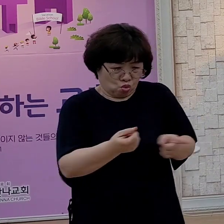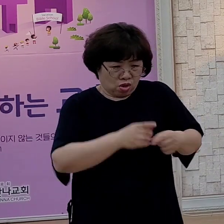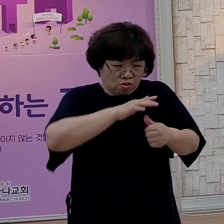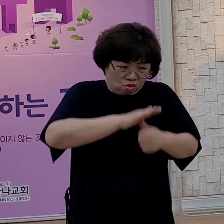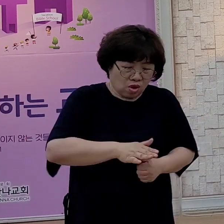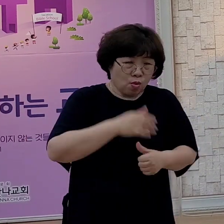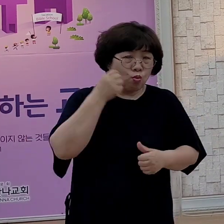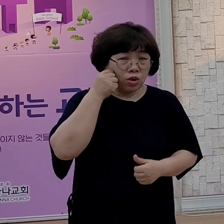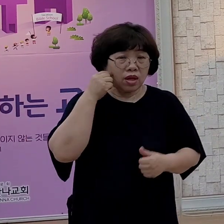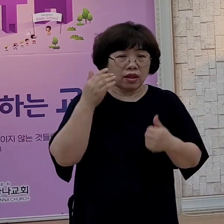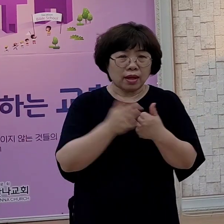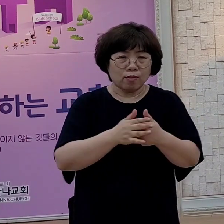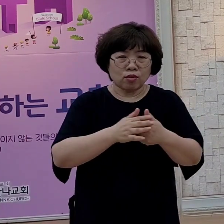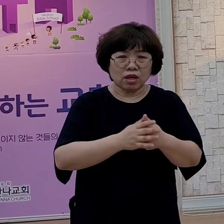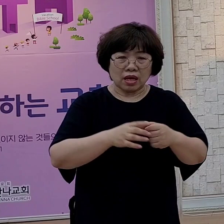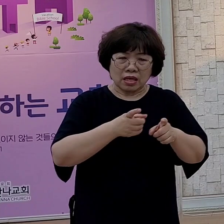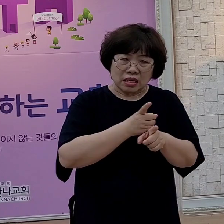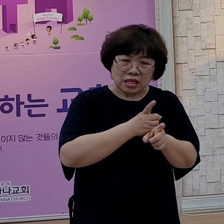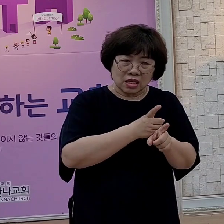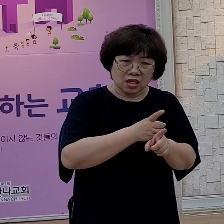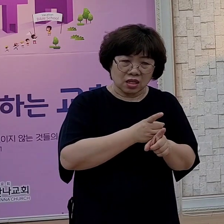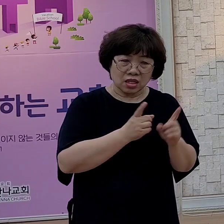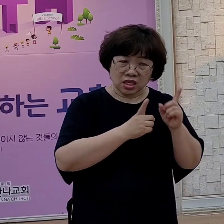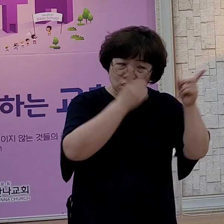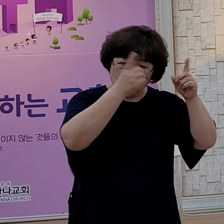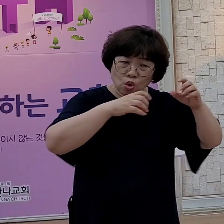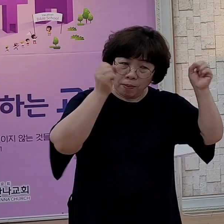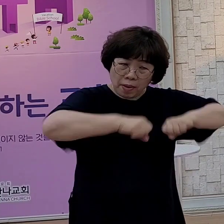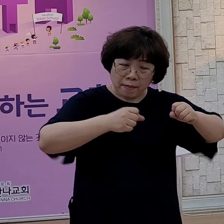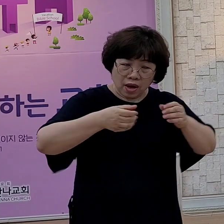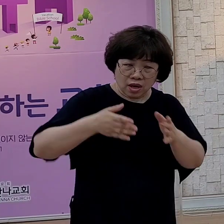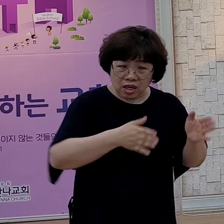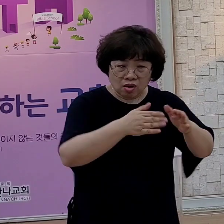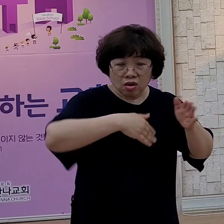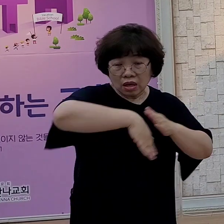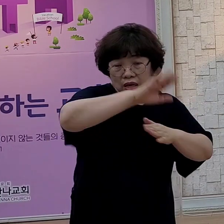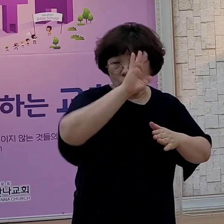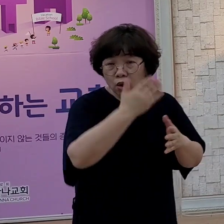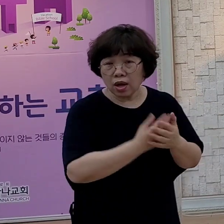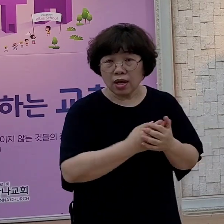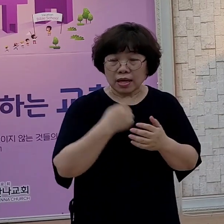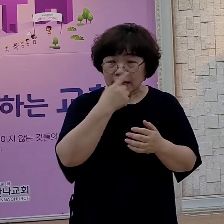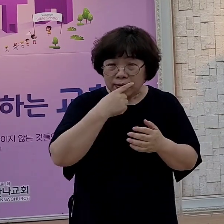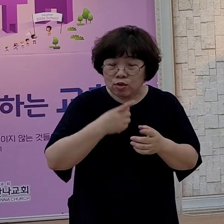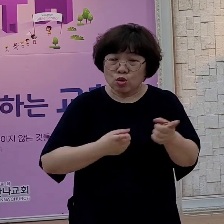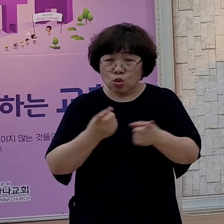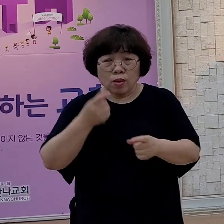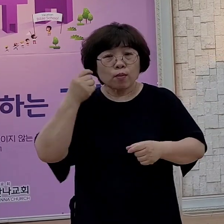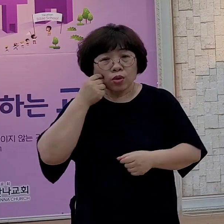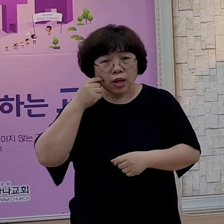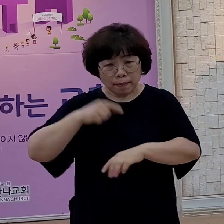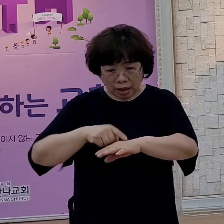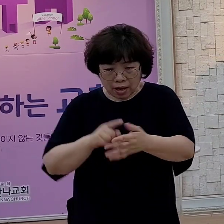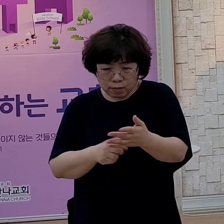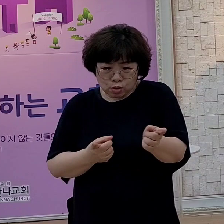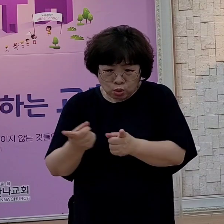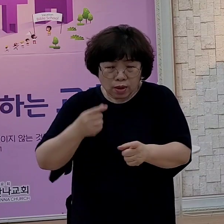지금 지옥으로 멸망의 길로 가고 있는 거예요. 그 입술을 제어하지 못하고 그 마음을 제어하지